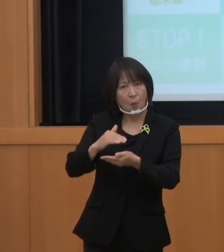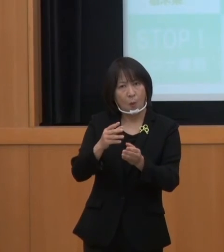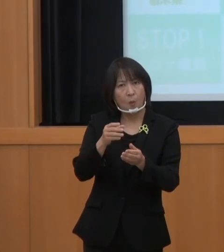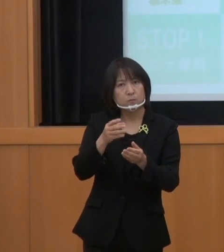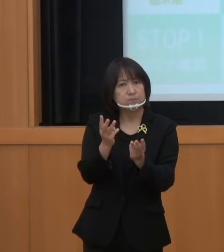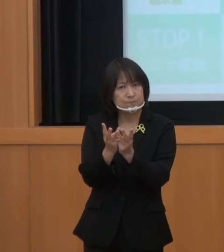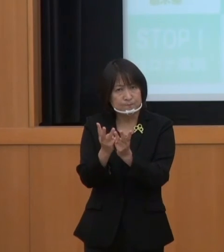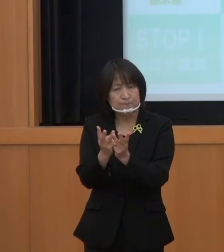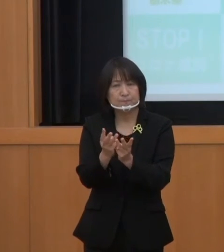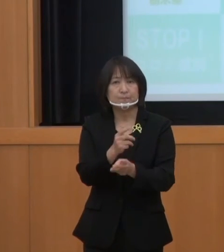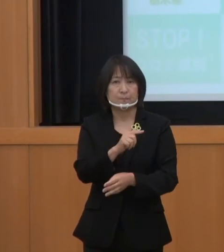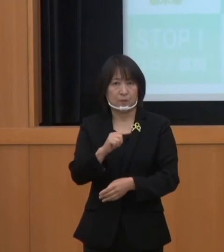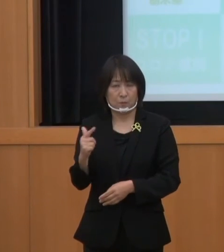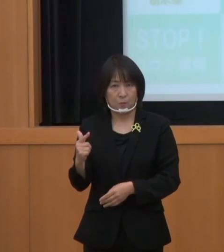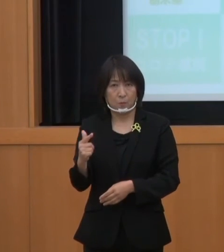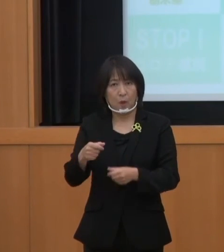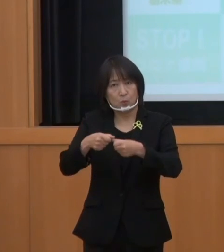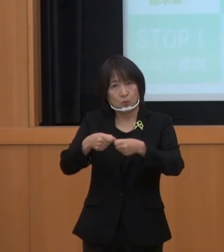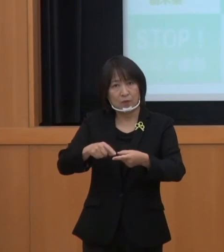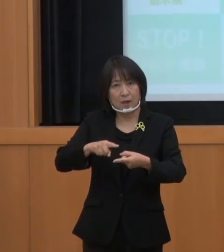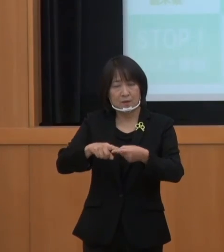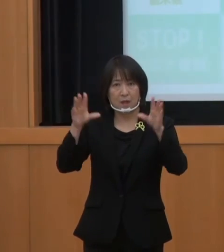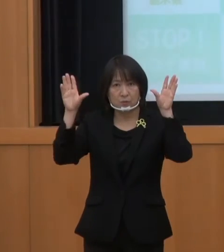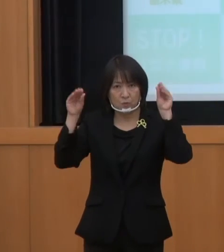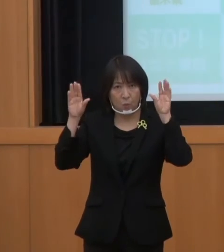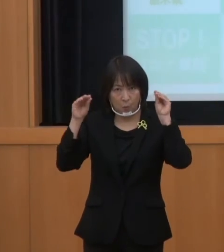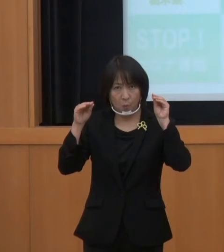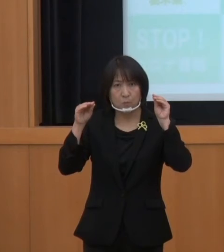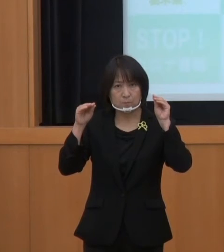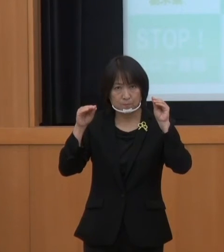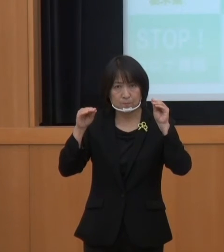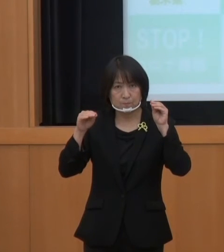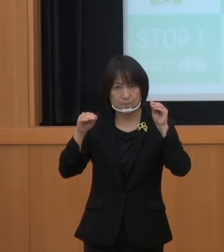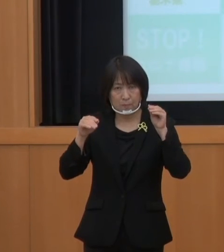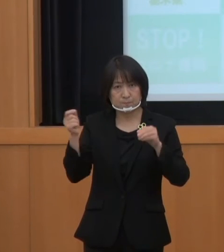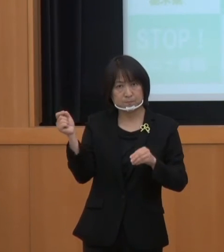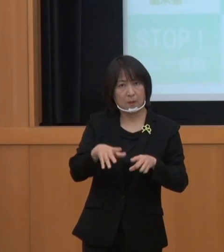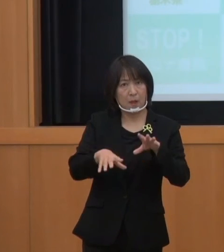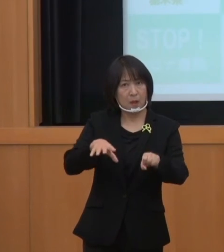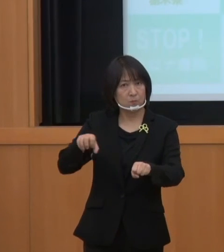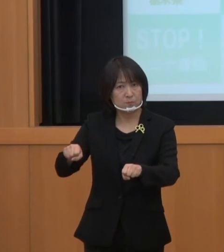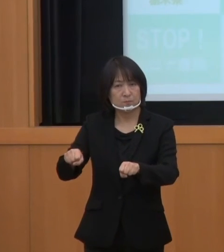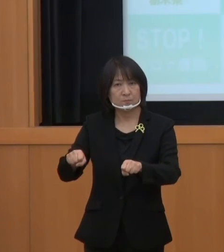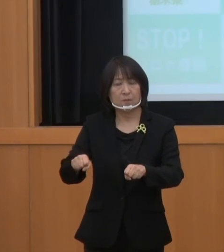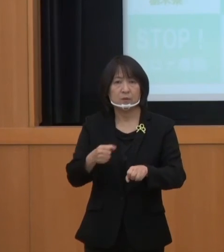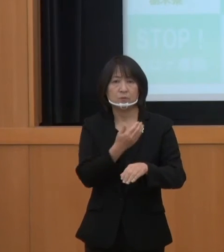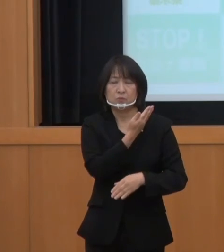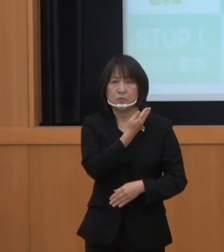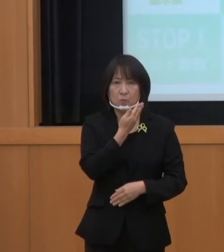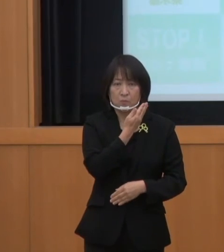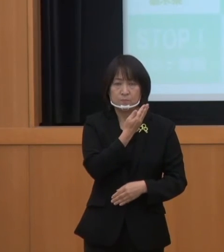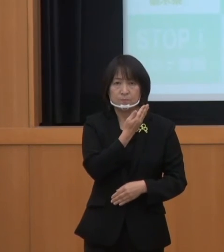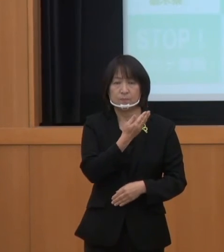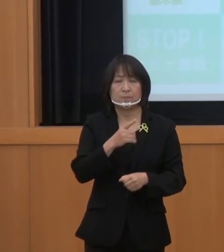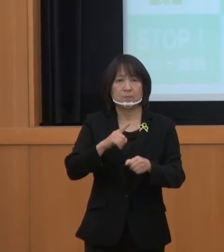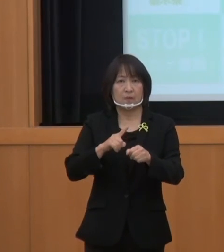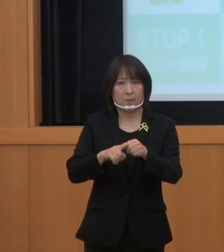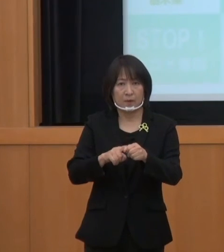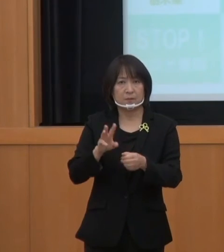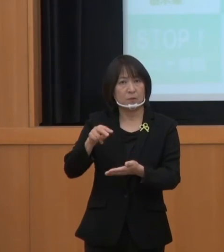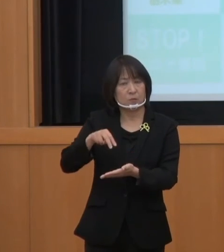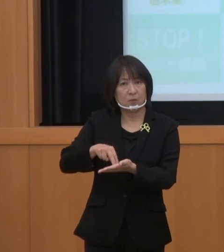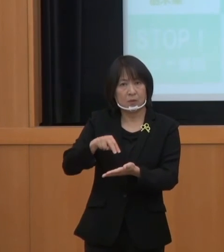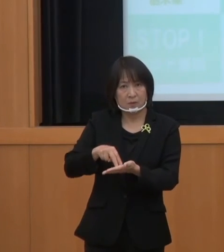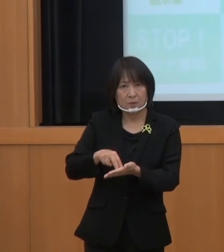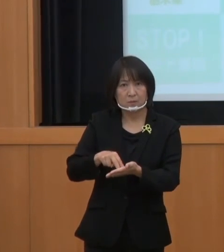などの具体的な情報を早期に把握することが重要でありますことから、県としては、全国知事